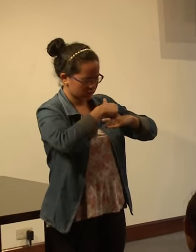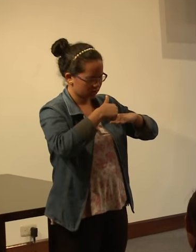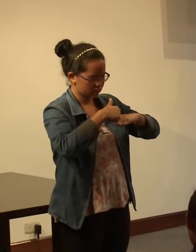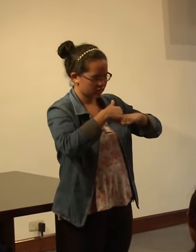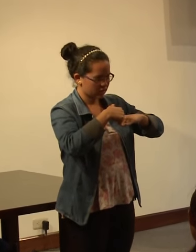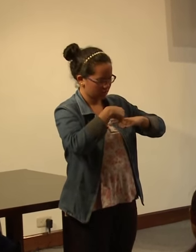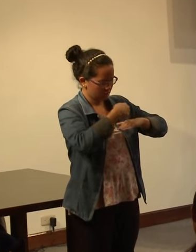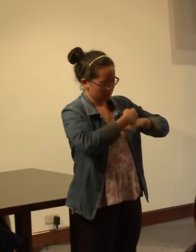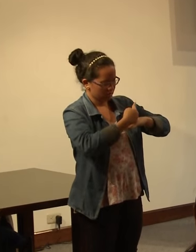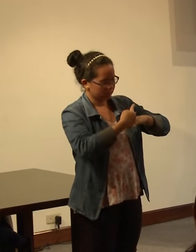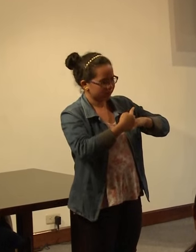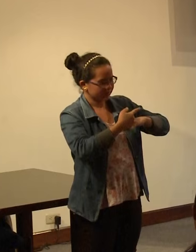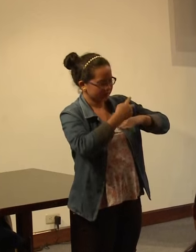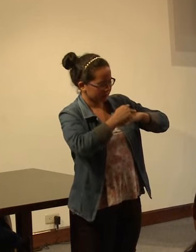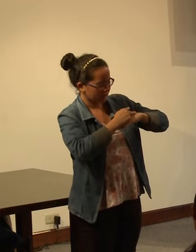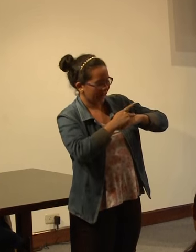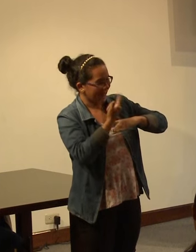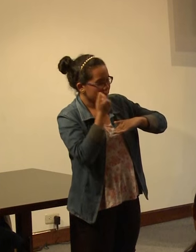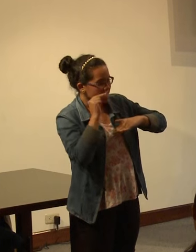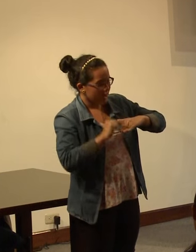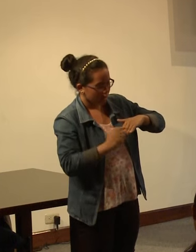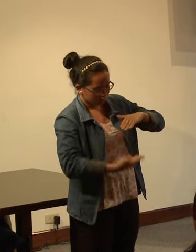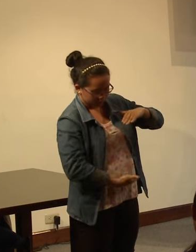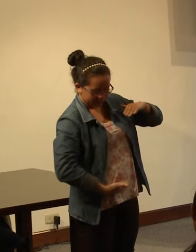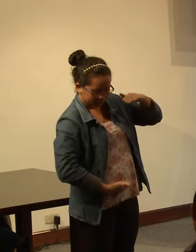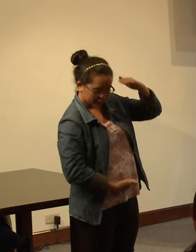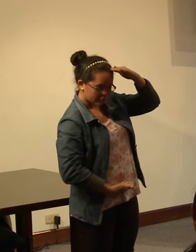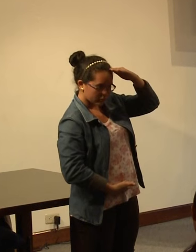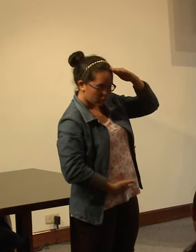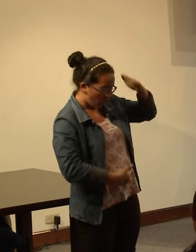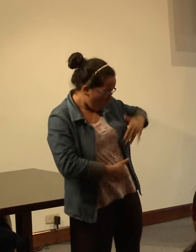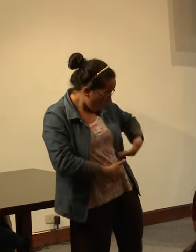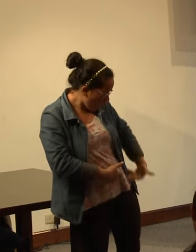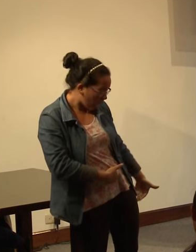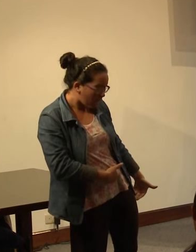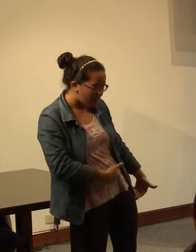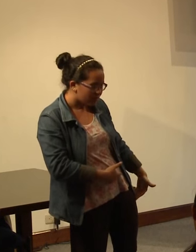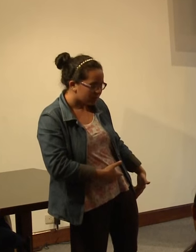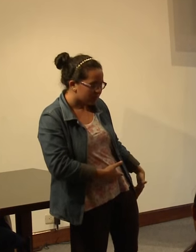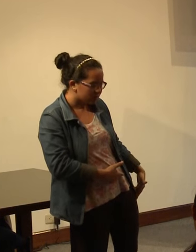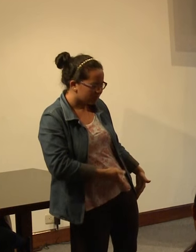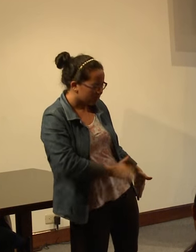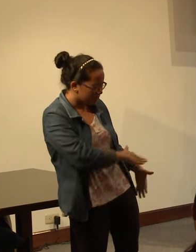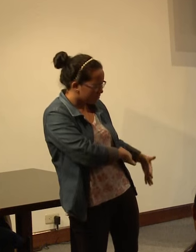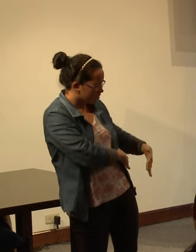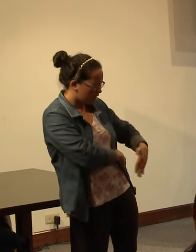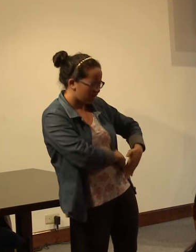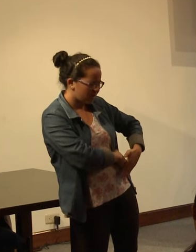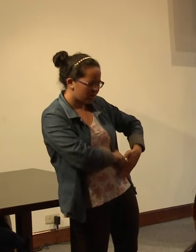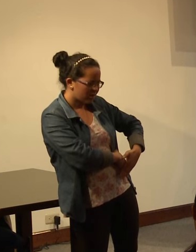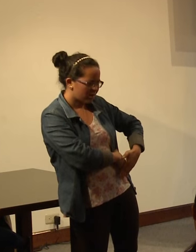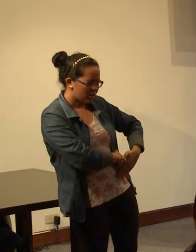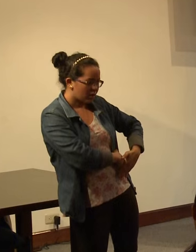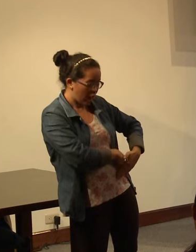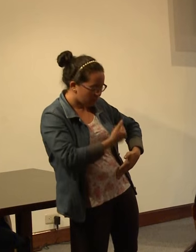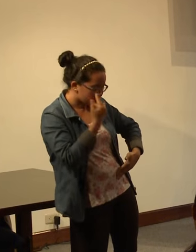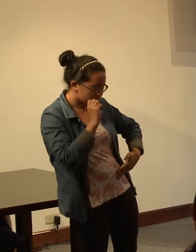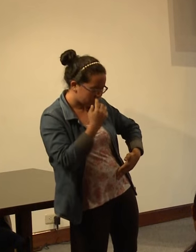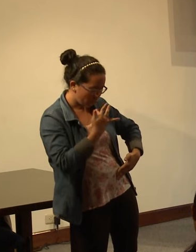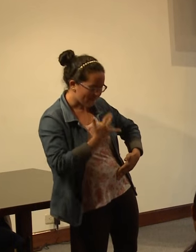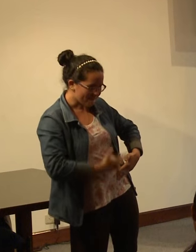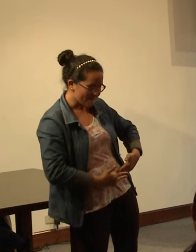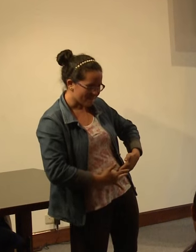solo deja ver los senos, están total. Sí, está totalmente. Los senos están